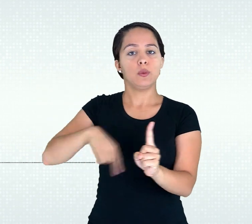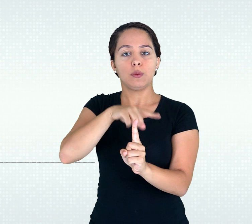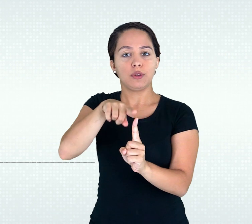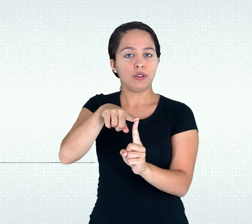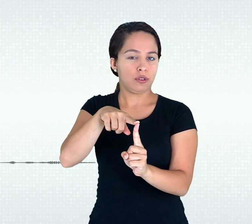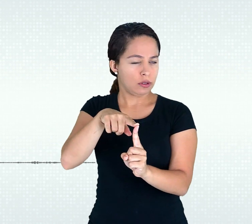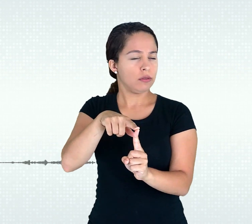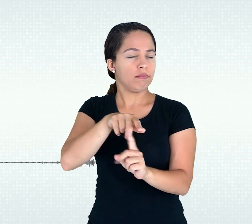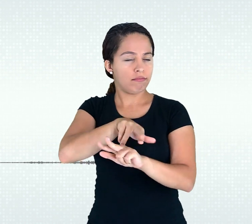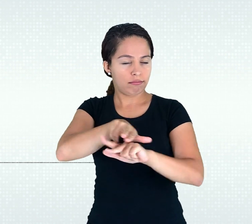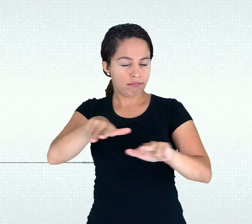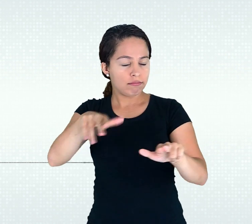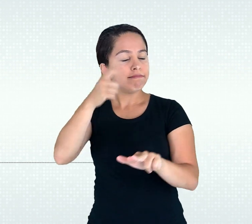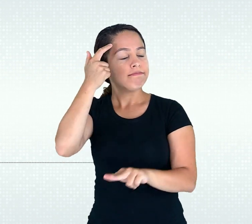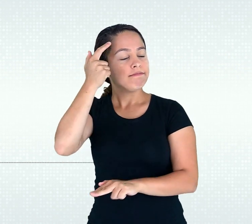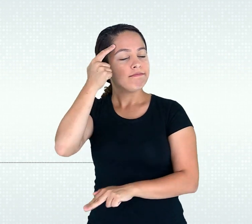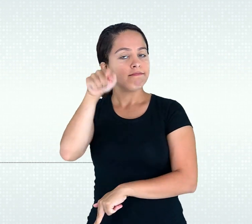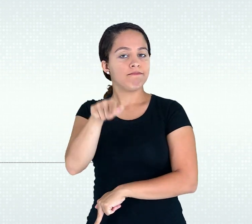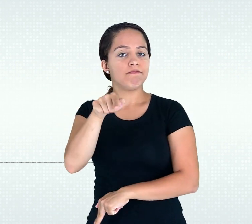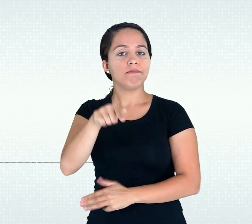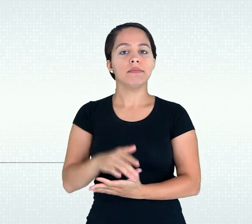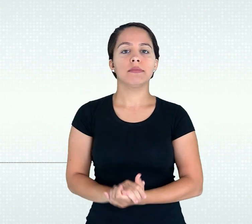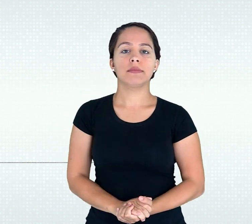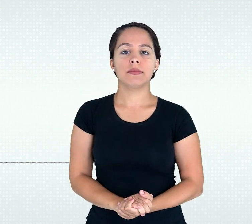conteúdos e objetivos